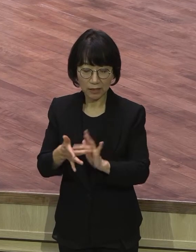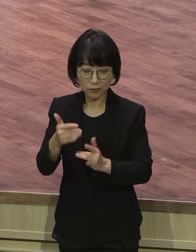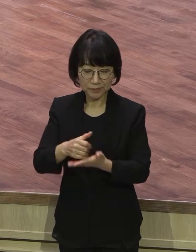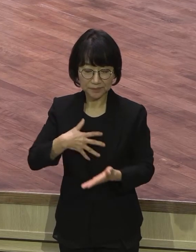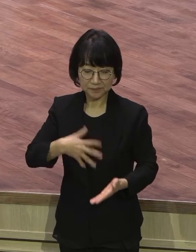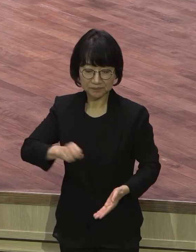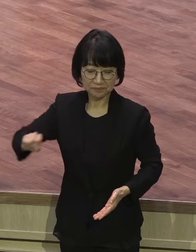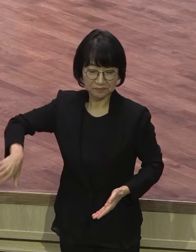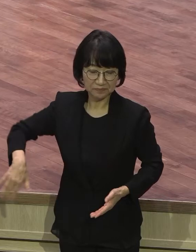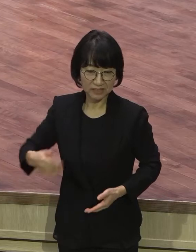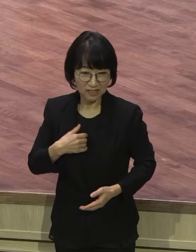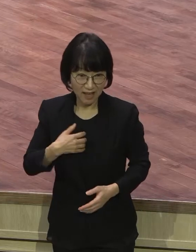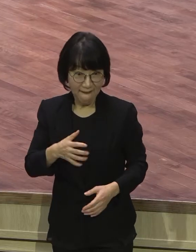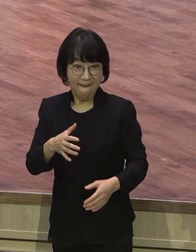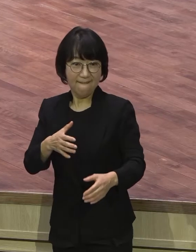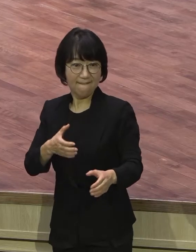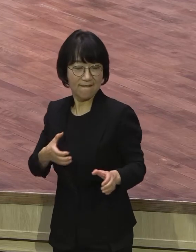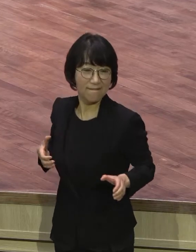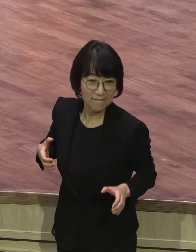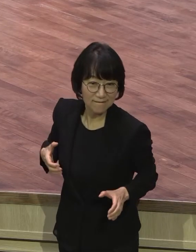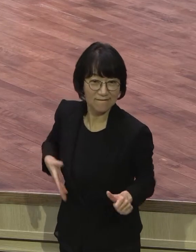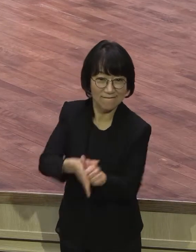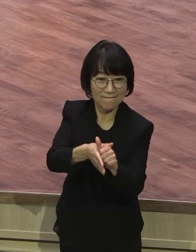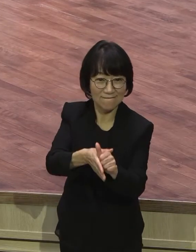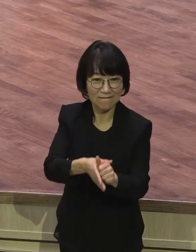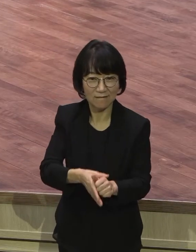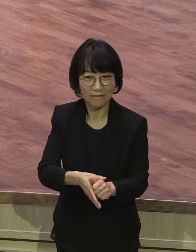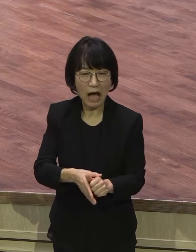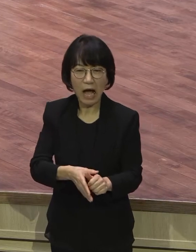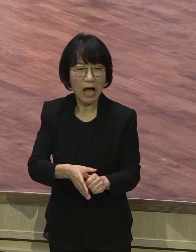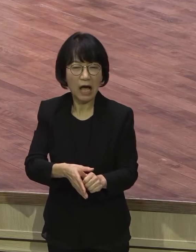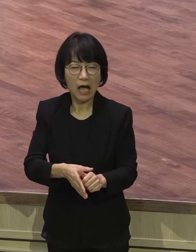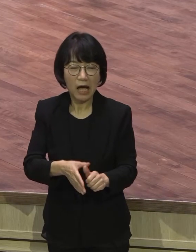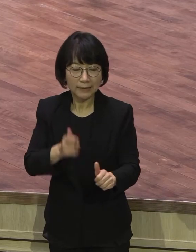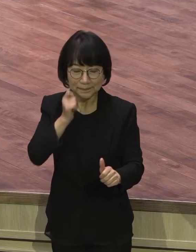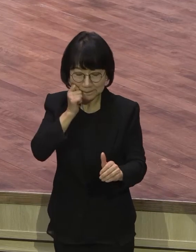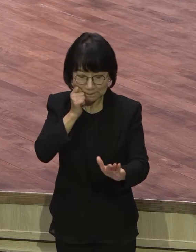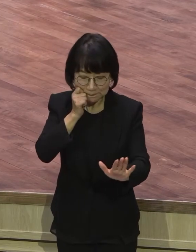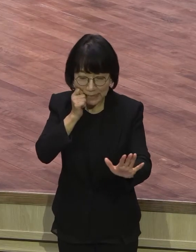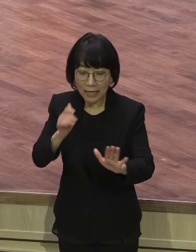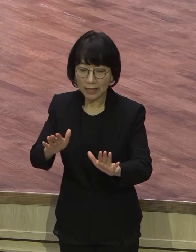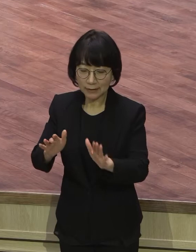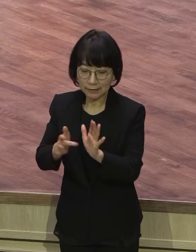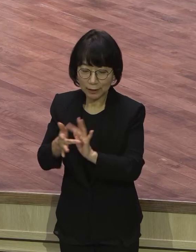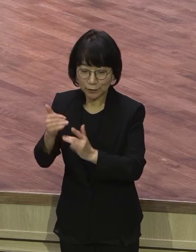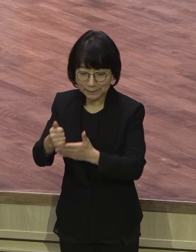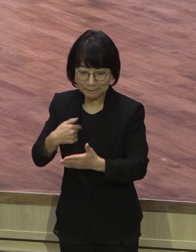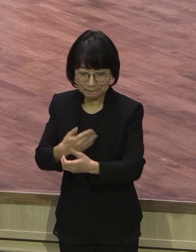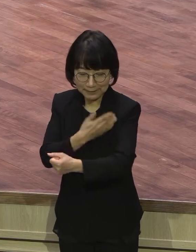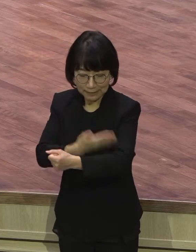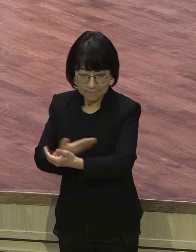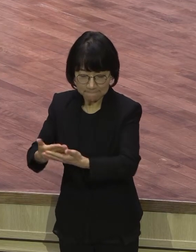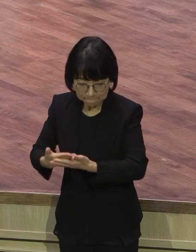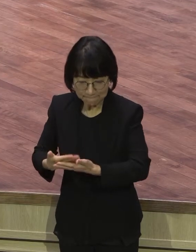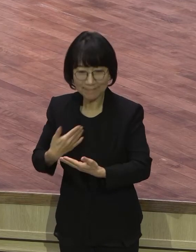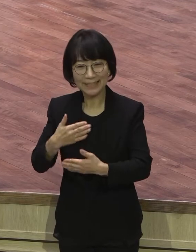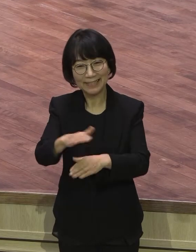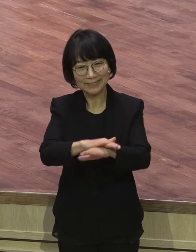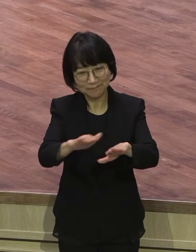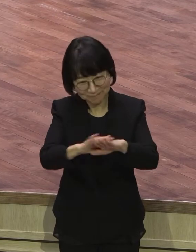참고 있지 않지요. 그러니까 어떻게 해요? 내 안에 계신 그분 그 능력으로 이겨라. 그분이 힘을